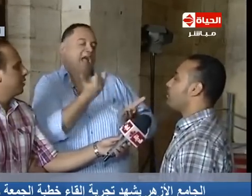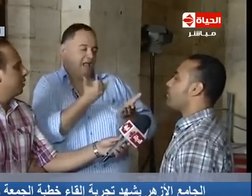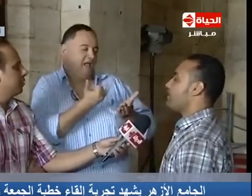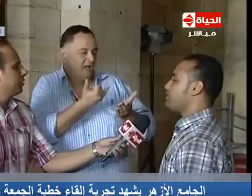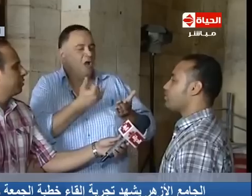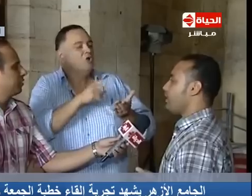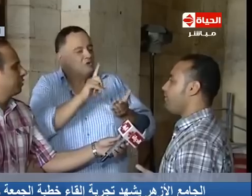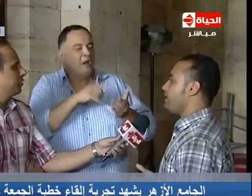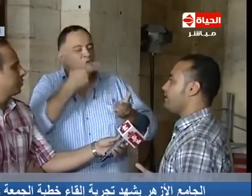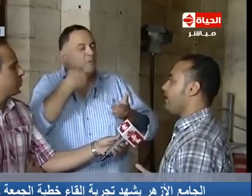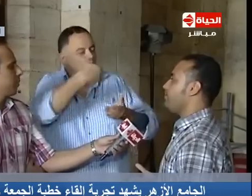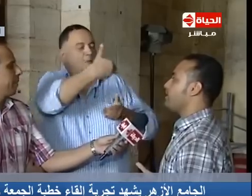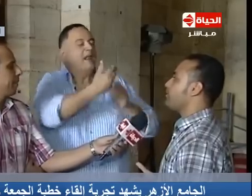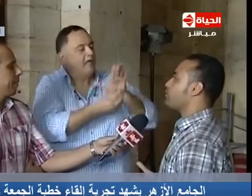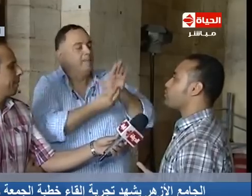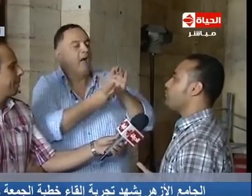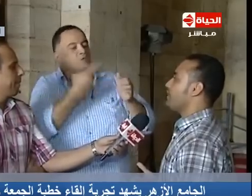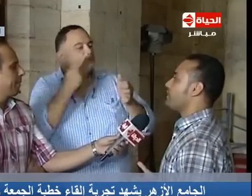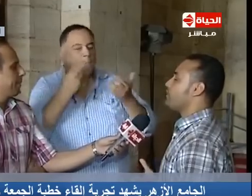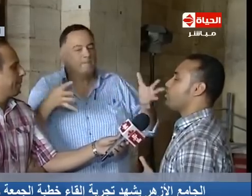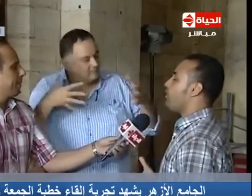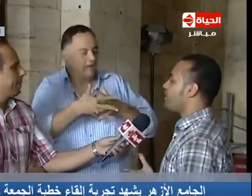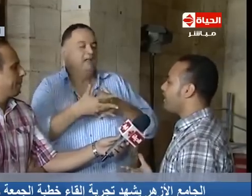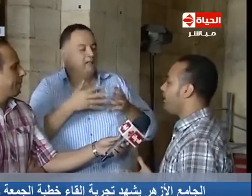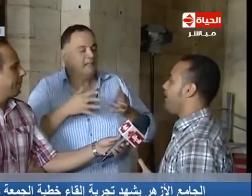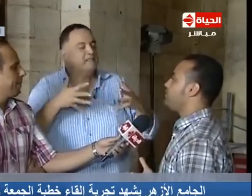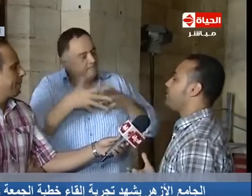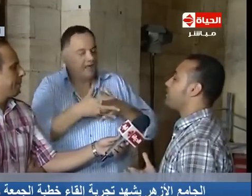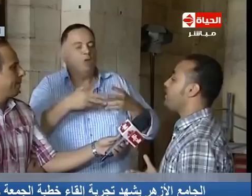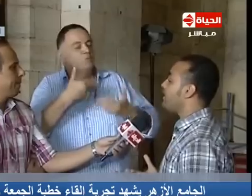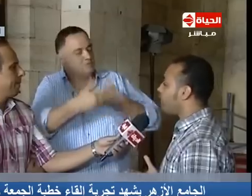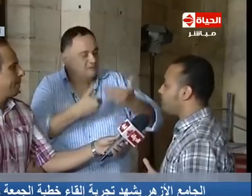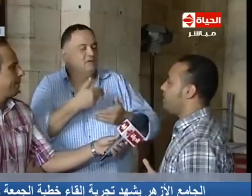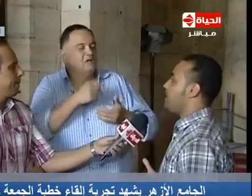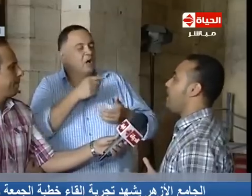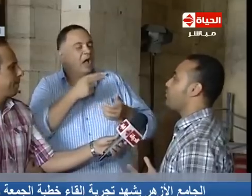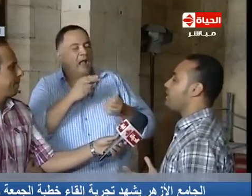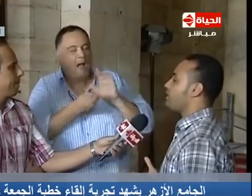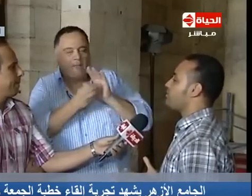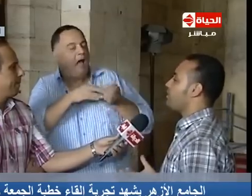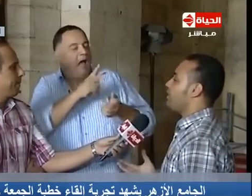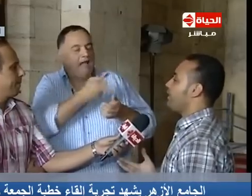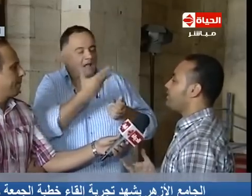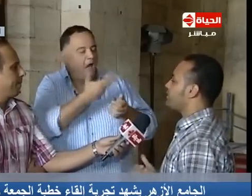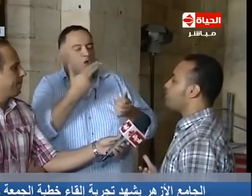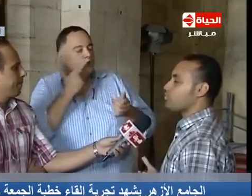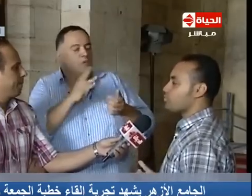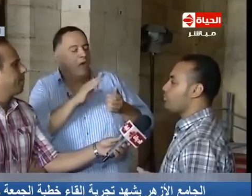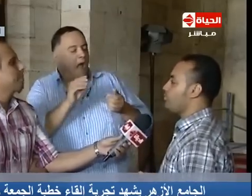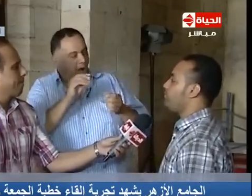الازهر لازم يكون عامل اتاحه بالنسبه للصم بعد كده ان شاء الله الجامعات سواء الدعوه الدينيه او داخل الازهر ينتسب ليهم الصم